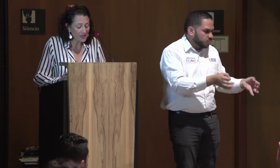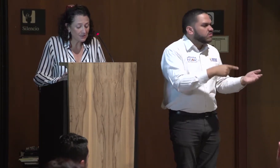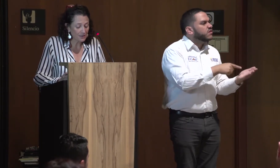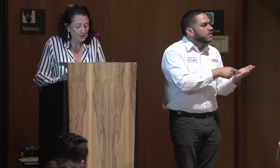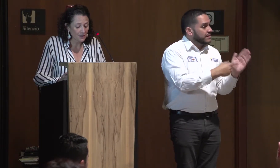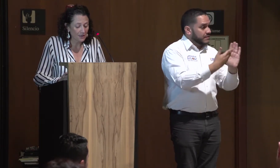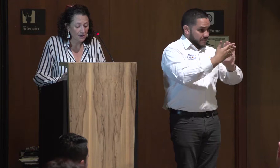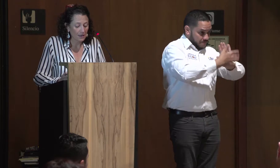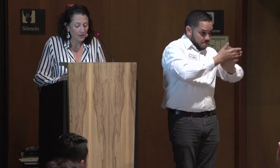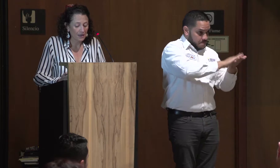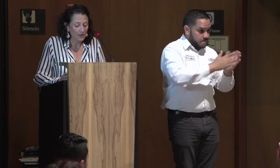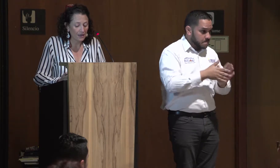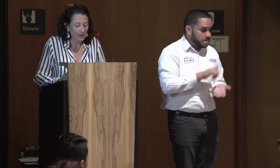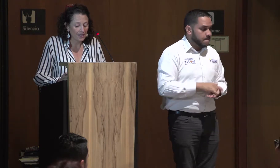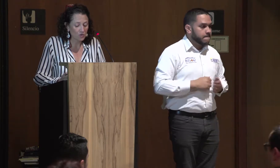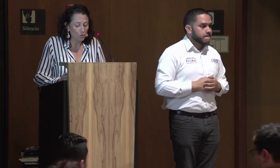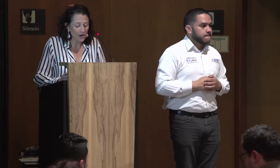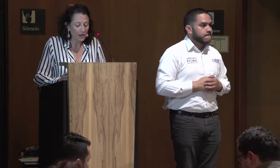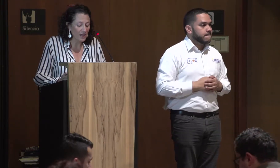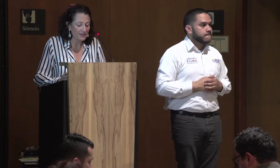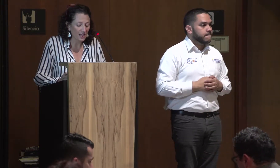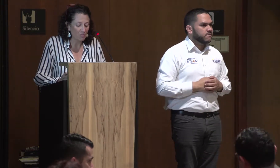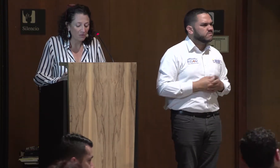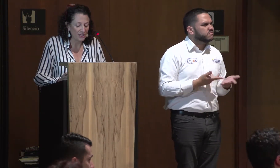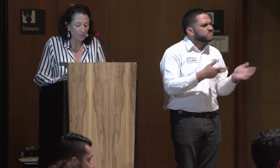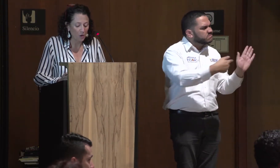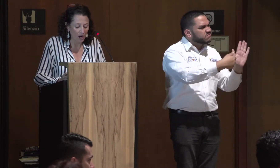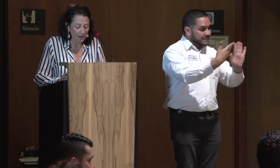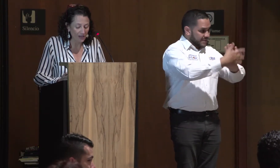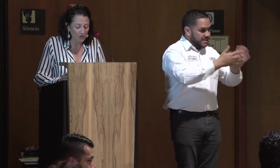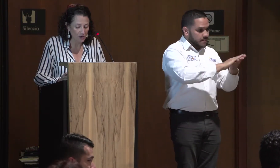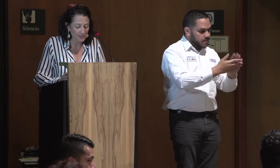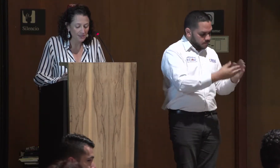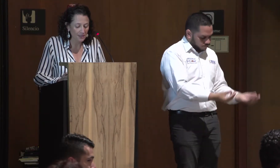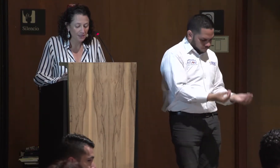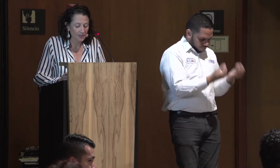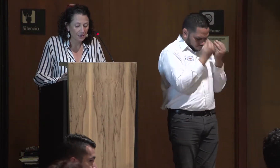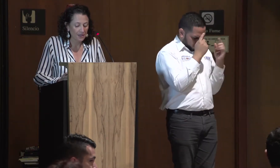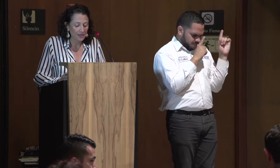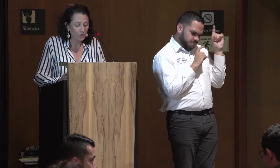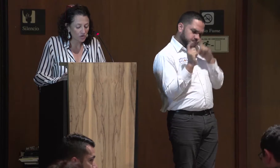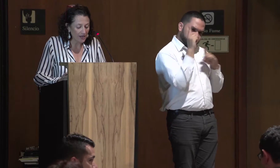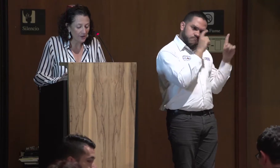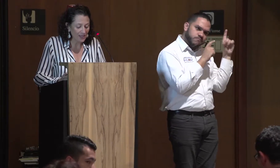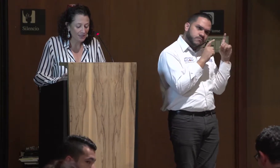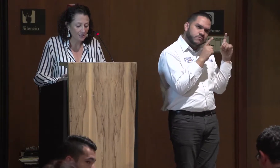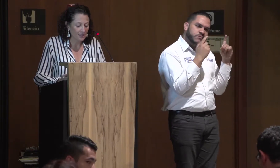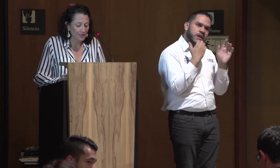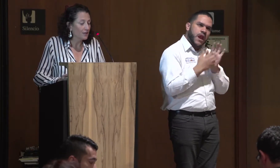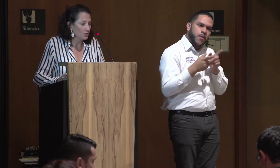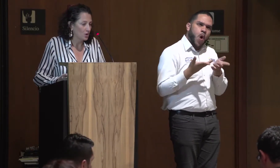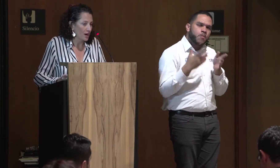Señas de Paz es una herramienta que permite provocar reflexiones, ilustrar el